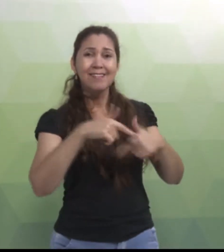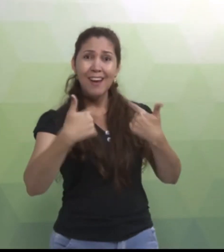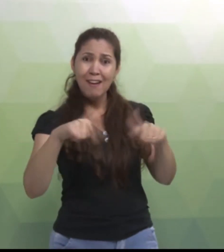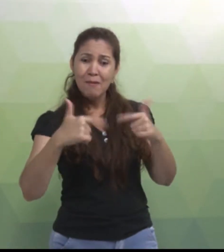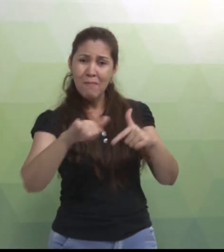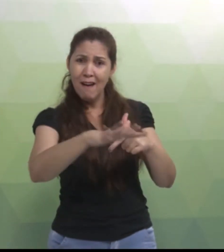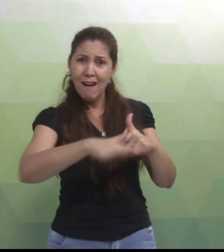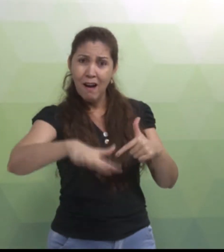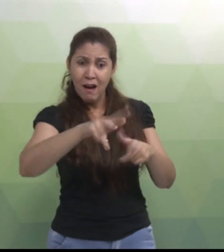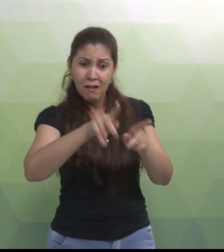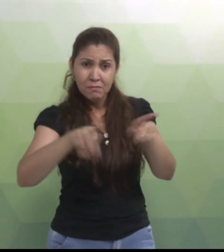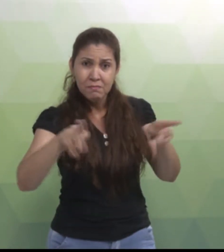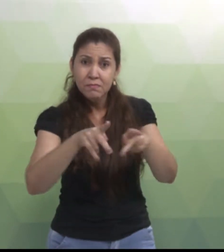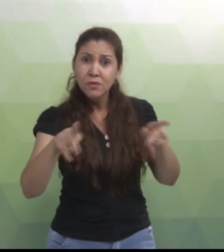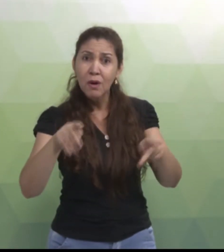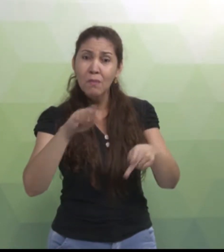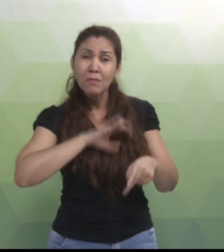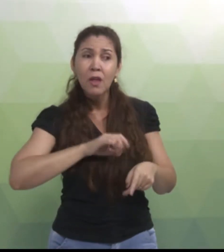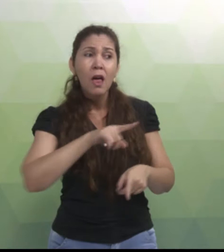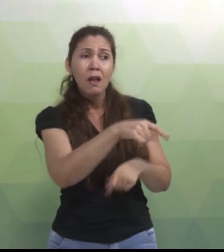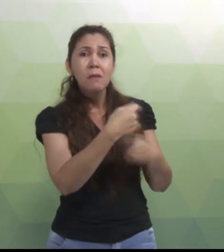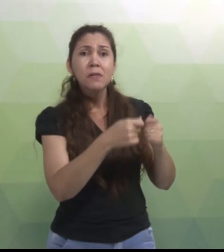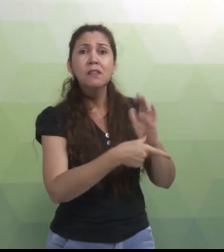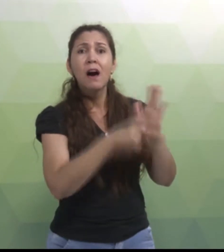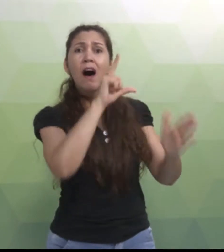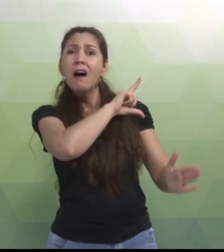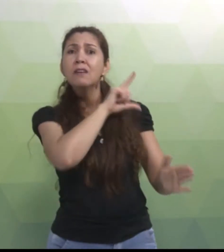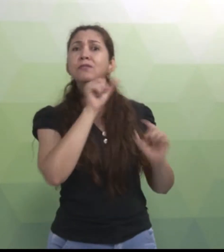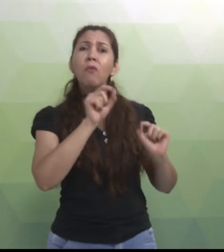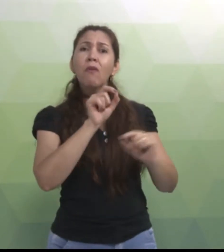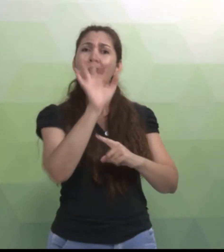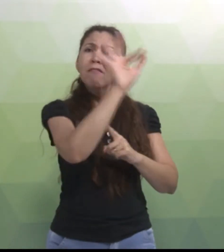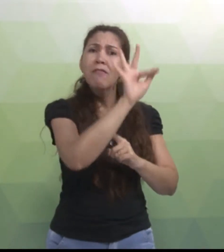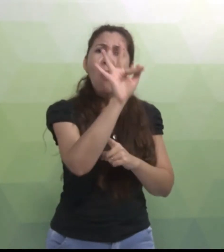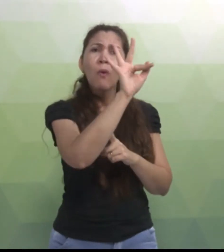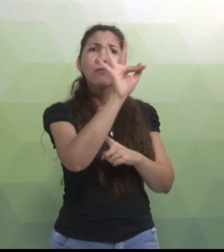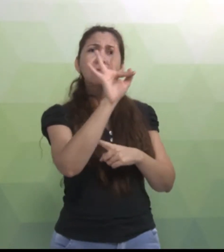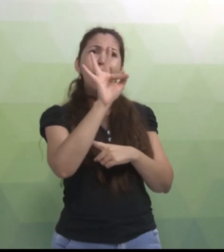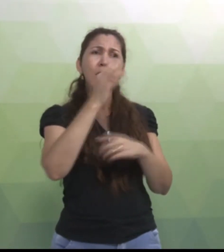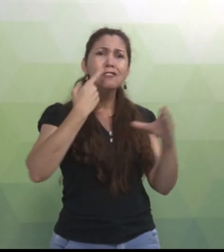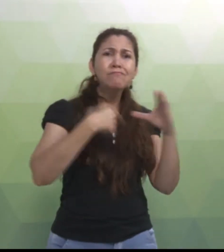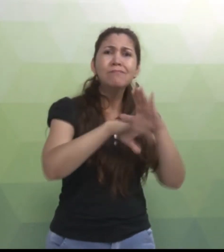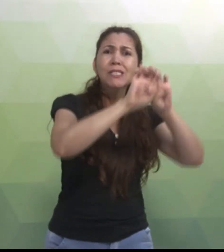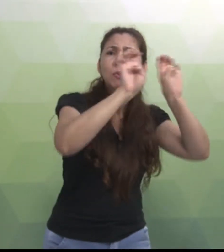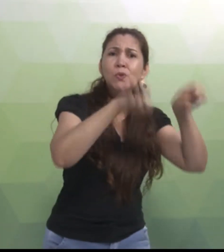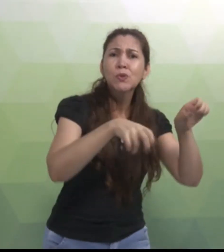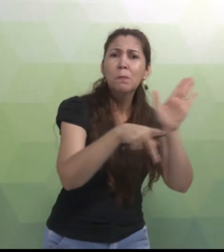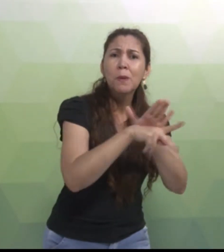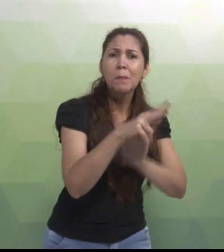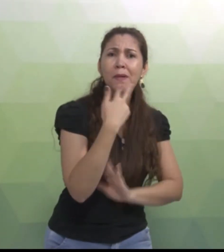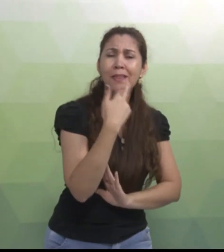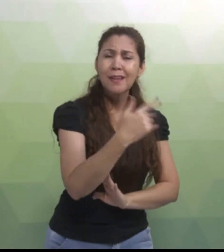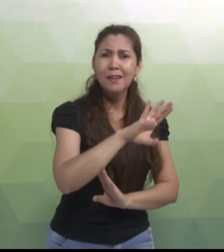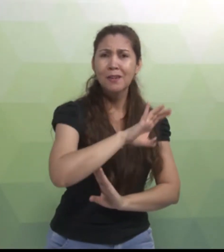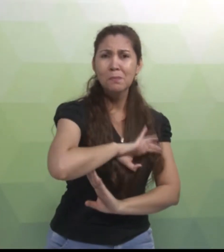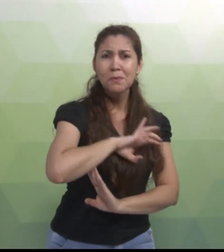Para trabalhar como professor de português, é necessário que haja um estudo, um ensino superior, conhecer a estrutura